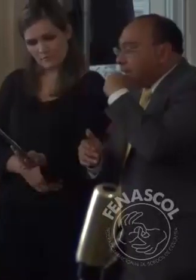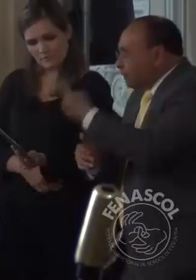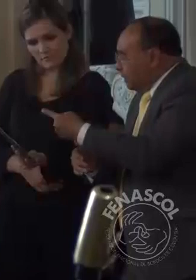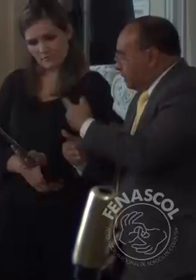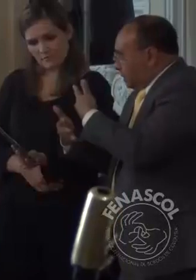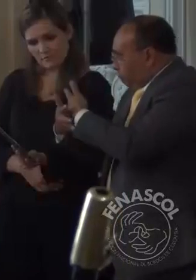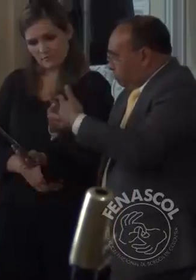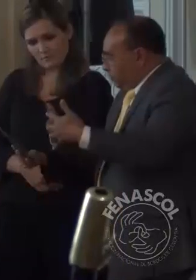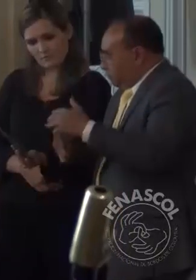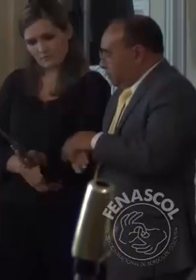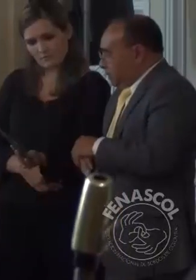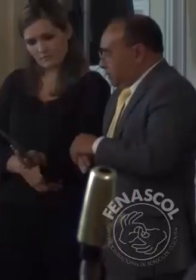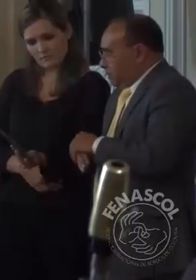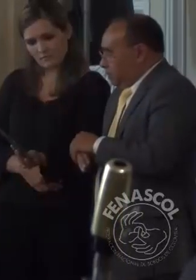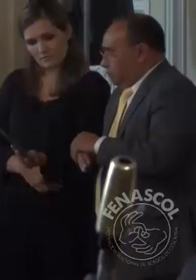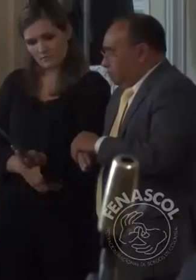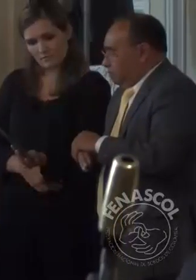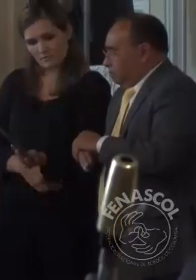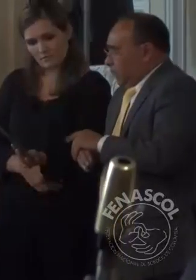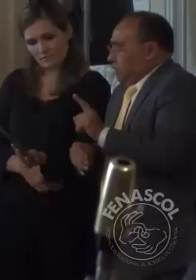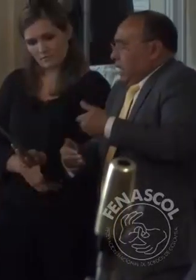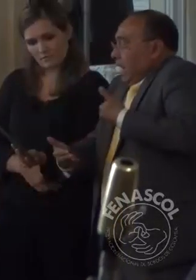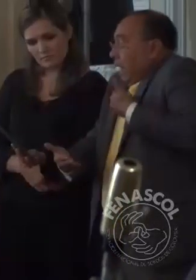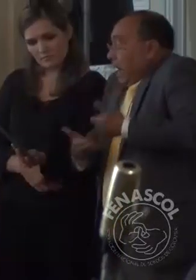de esta ley, en la que dice: